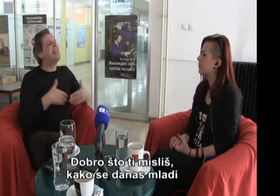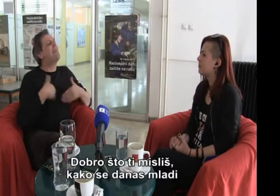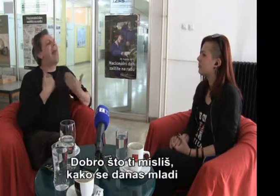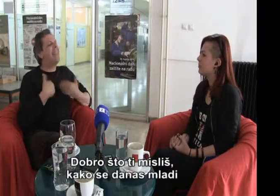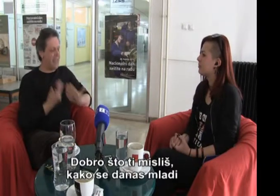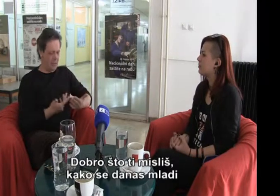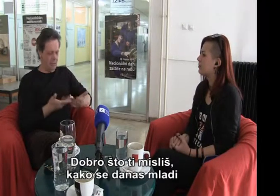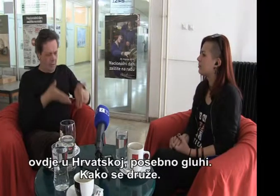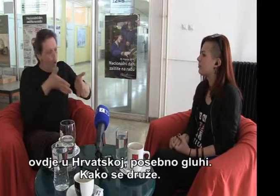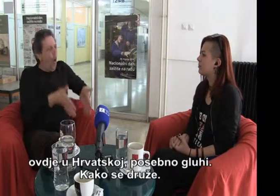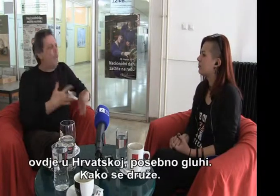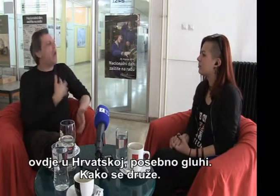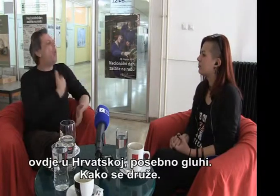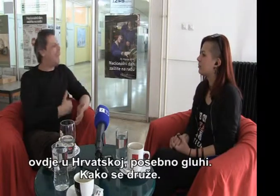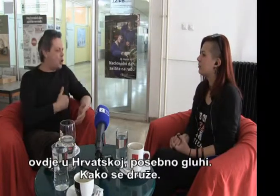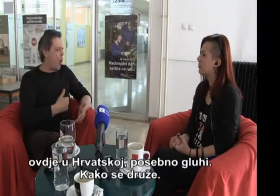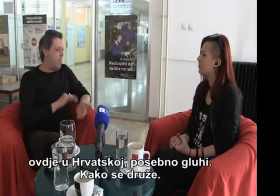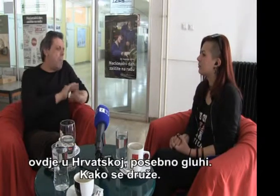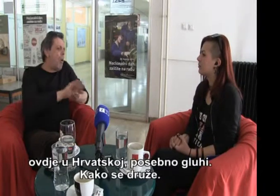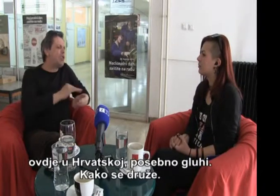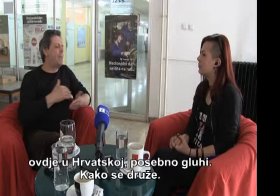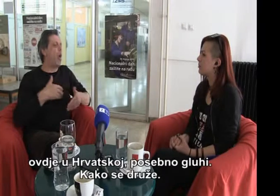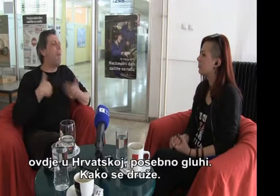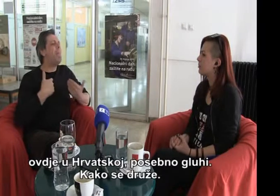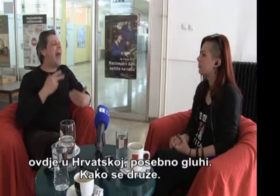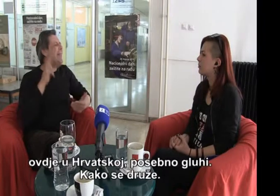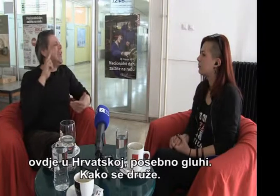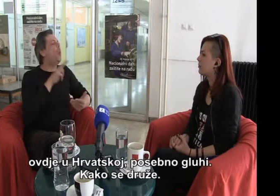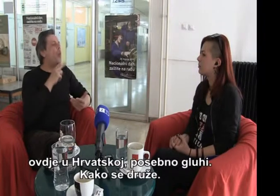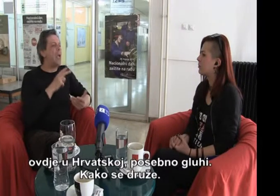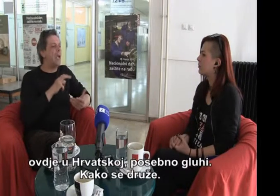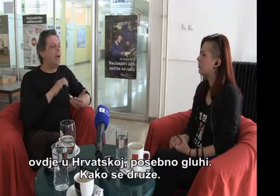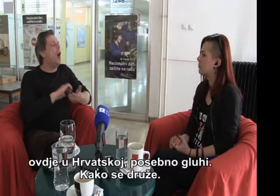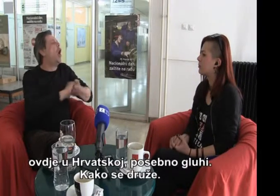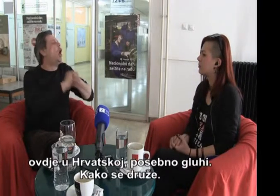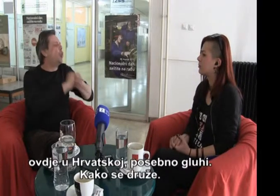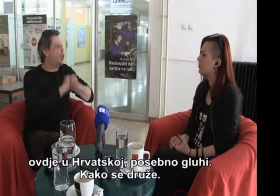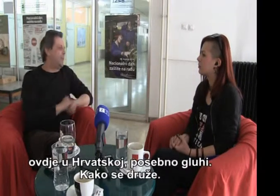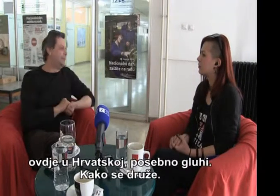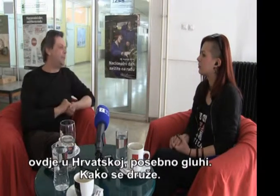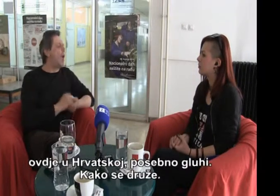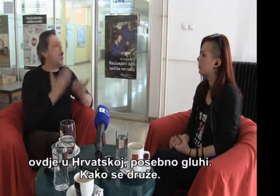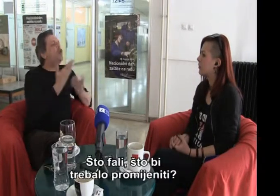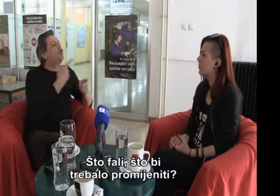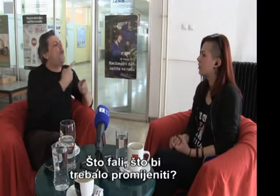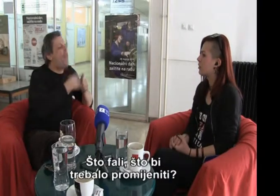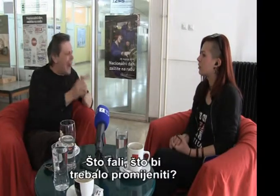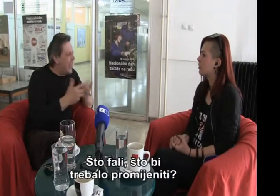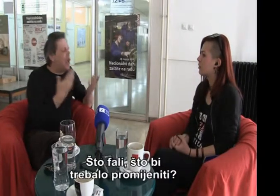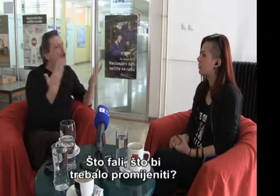kako se danas mladi, ovdje u Hrvatskoj, posebno mladi, gluhi, duže. Što fali,